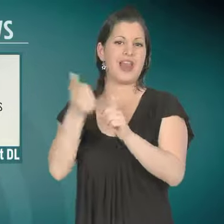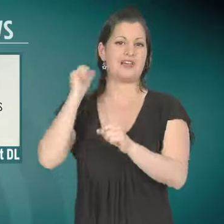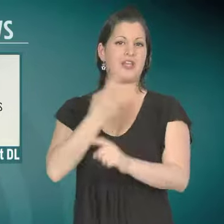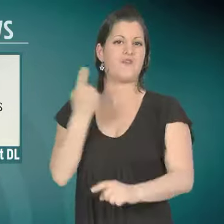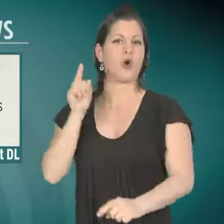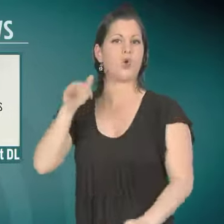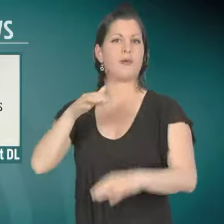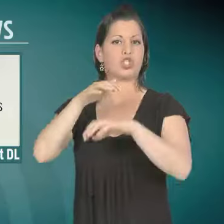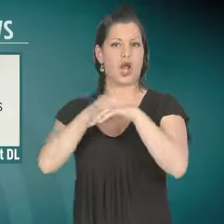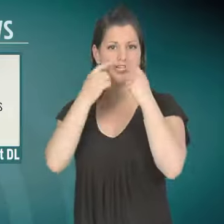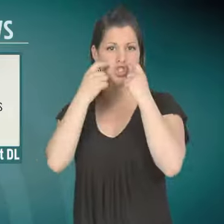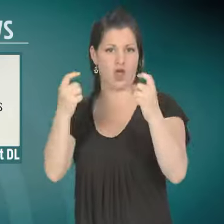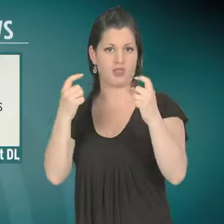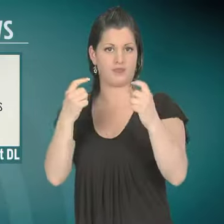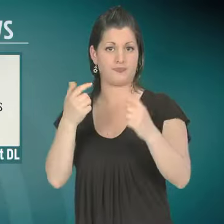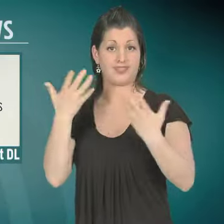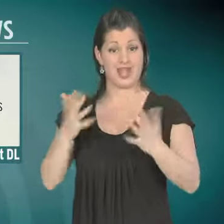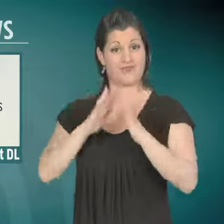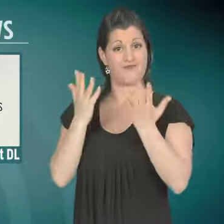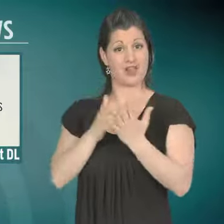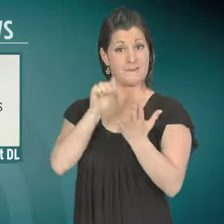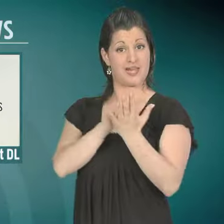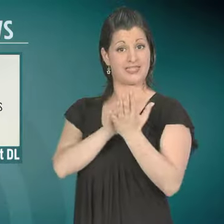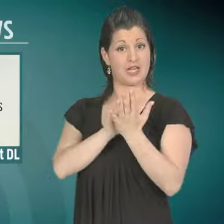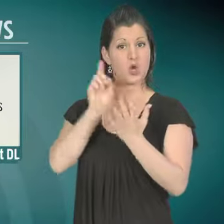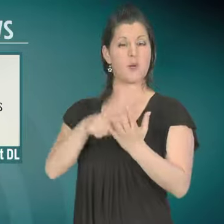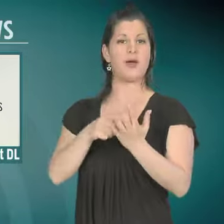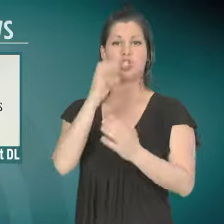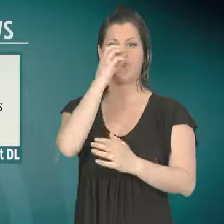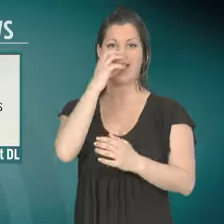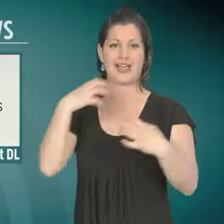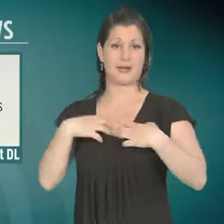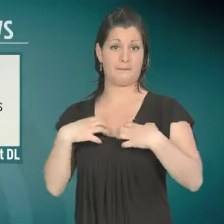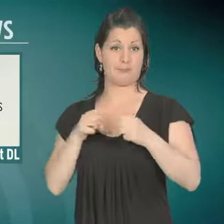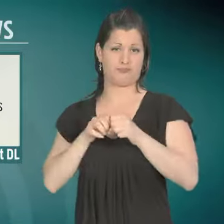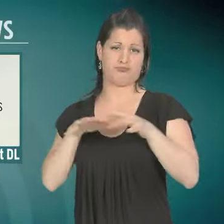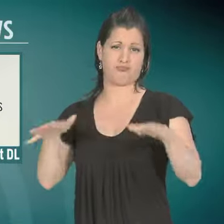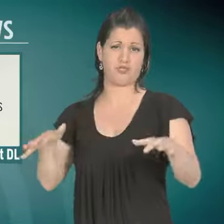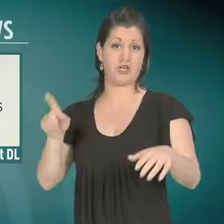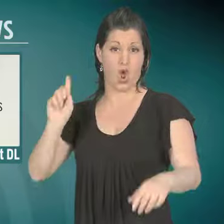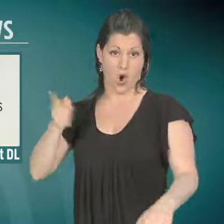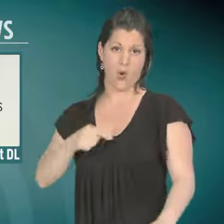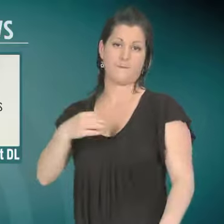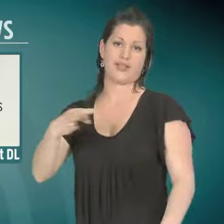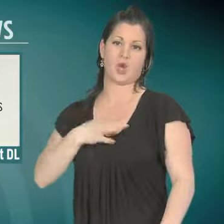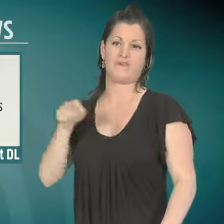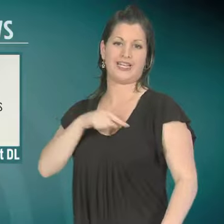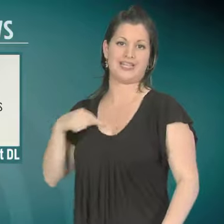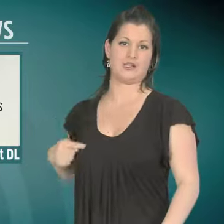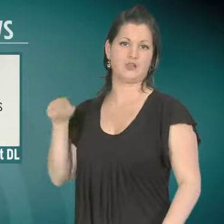häufen sich die Vorberichte dazu, wie zum Beispiel jener von letzter Woche über Jackie Chan. Nun berichtet die Weltpresse laufend über